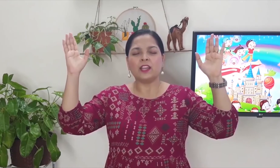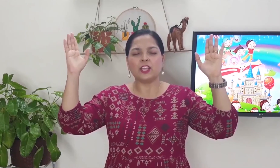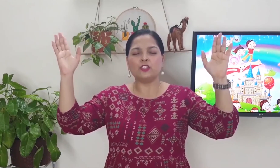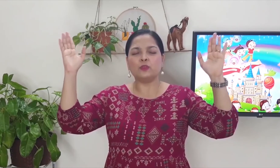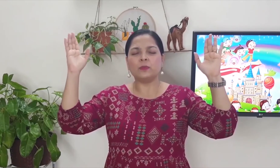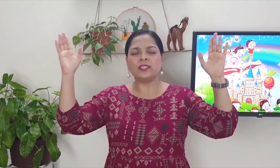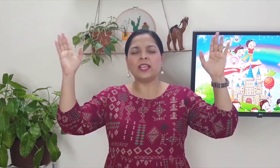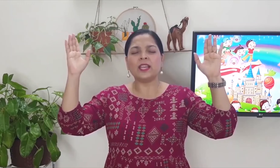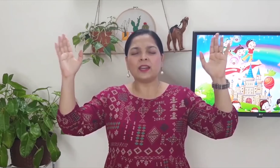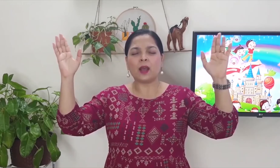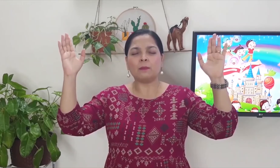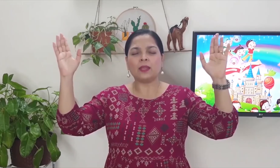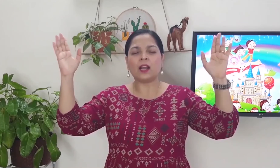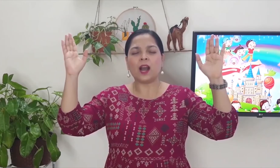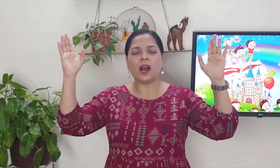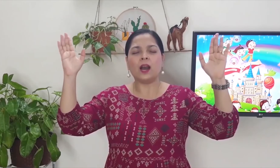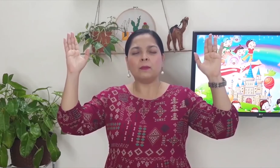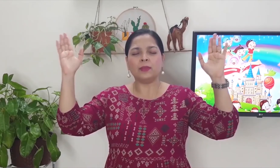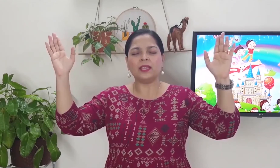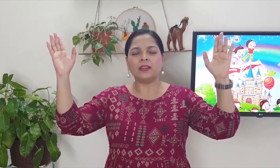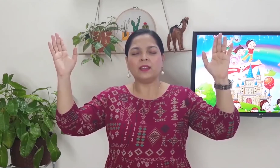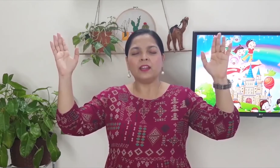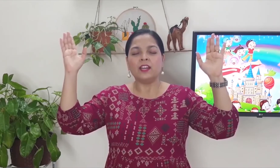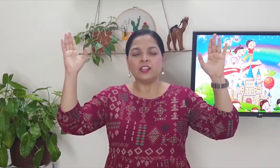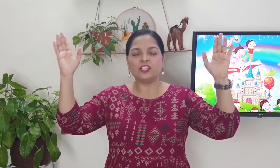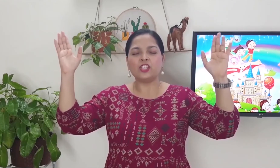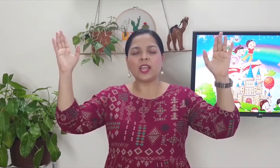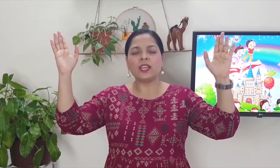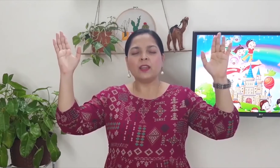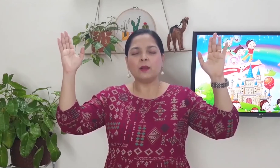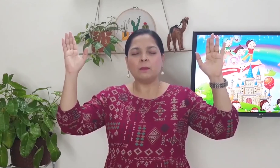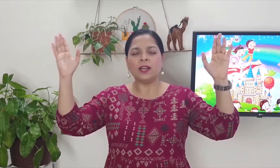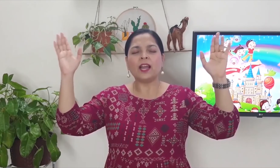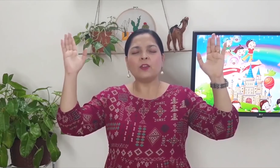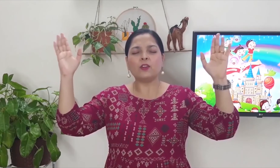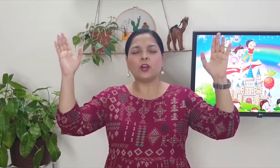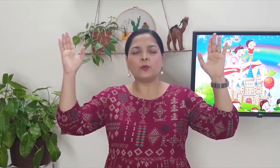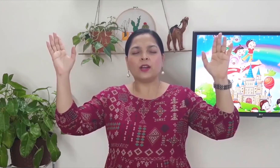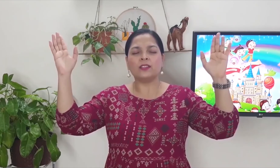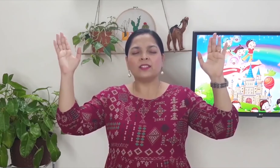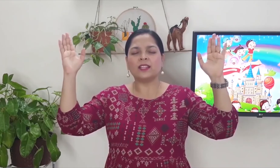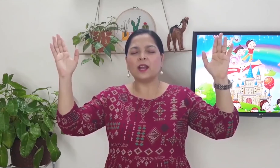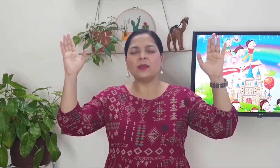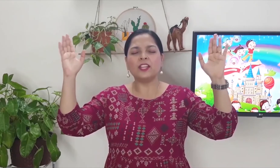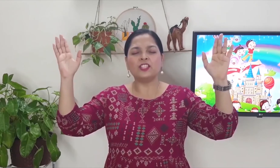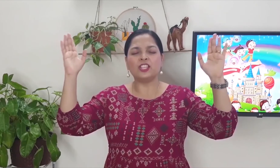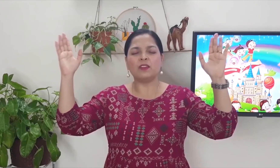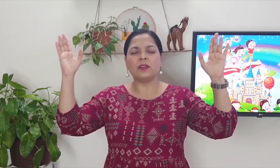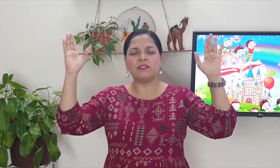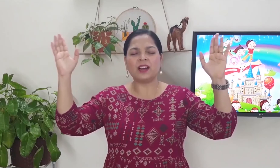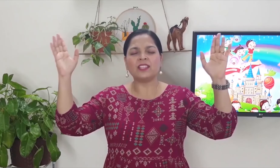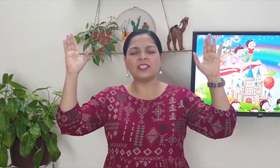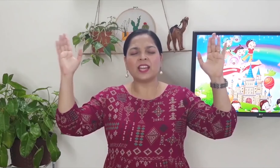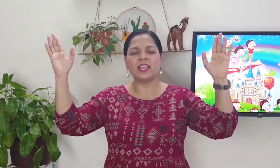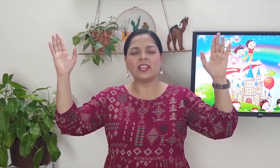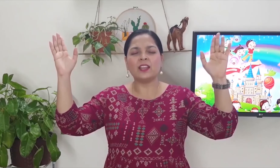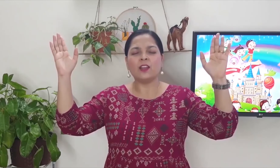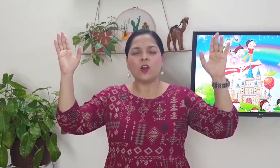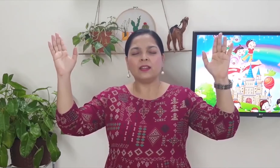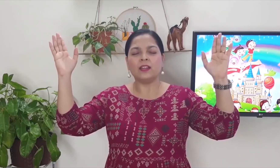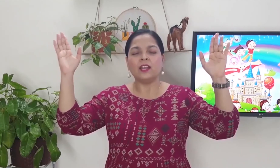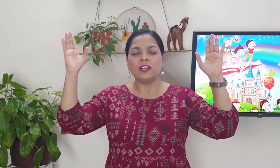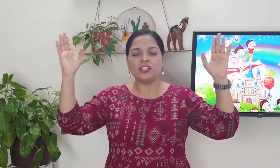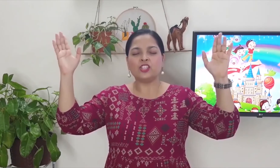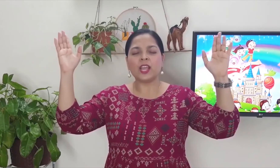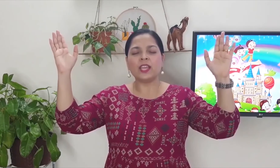गर्न सक्नुहुन्छ। हाम्रो परमेश्वर पिताको प्रेम, येशु ख्रिस्टको अनुग्रह, पवित्र आत्माको संगति हामी सबैसँग सधैँ